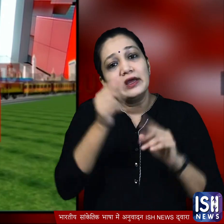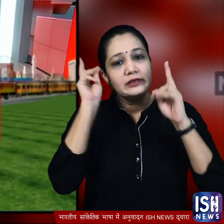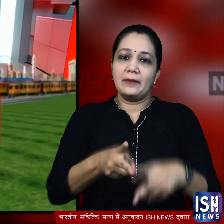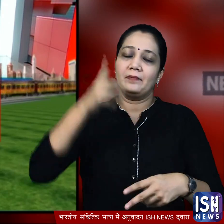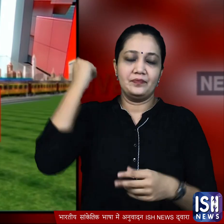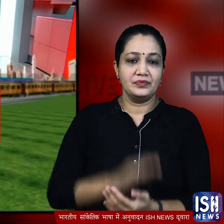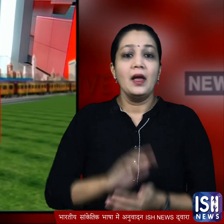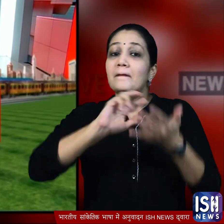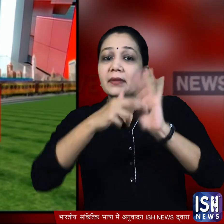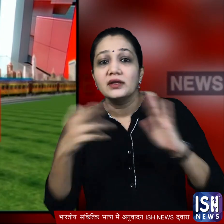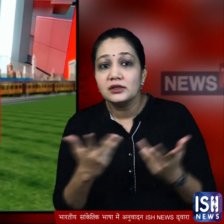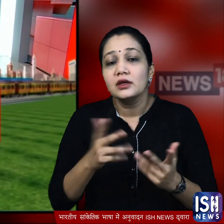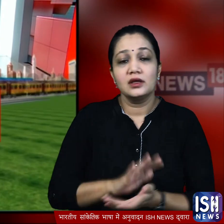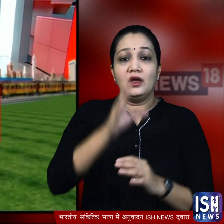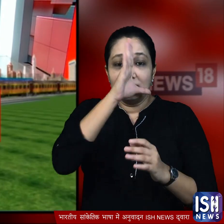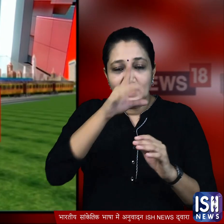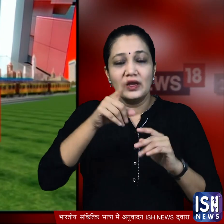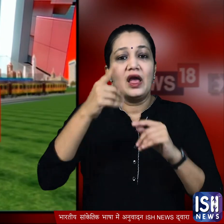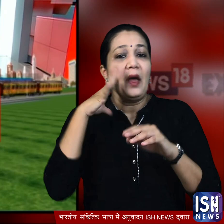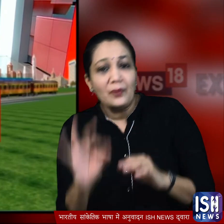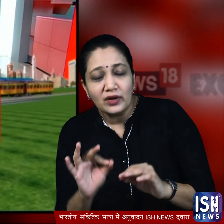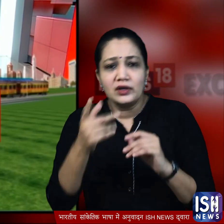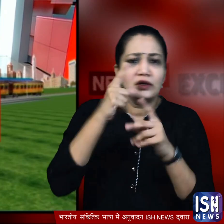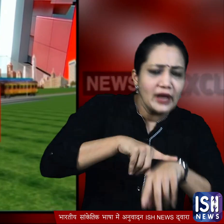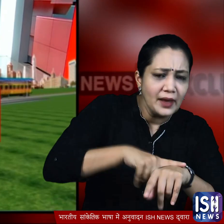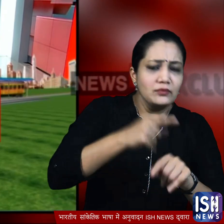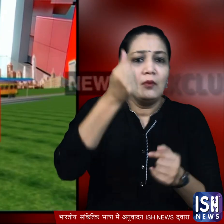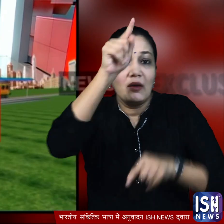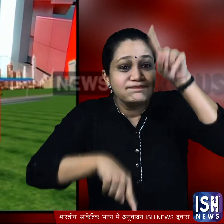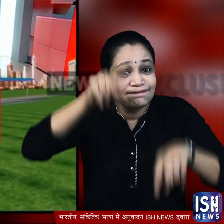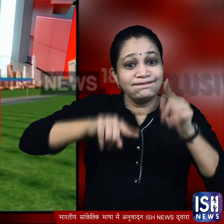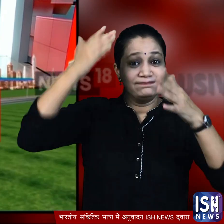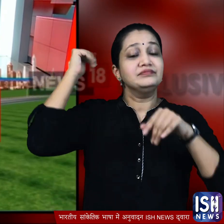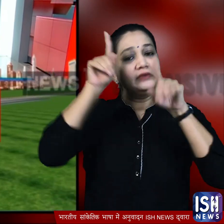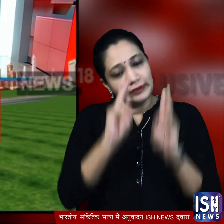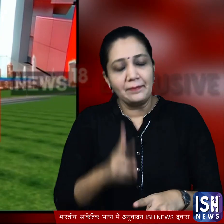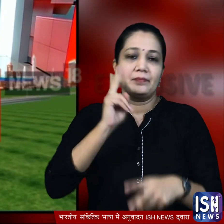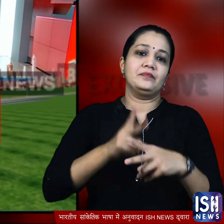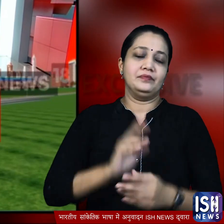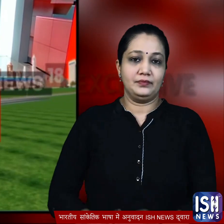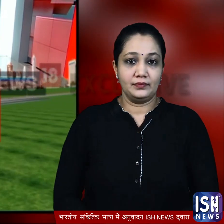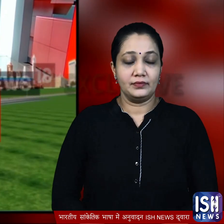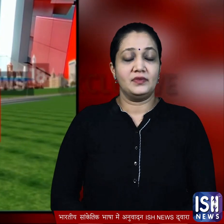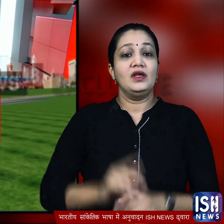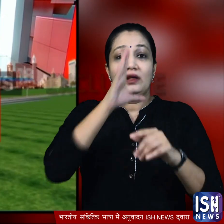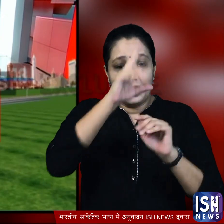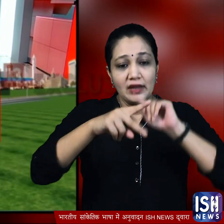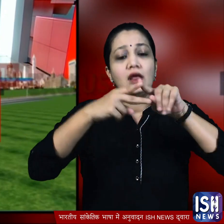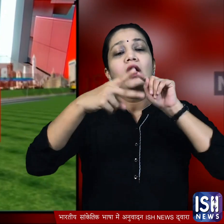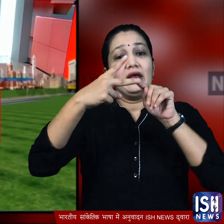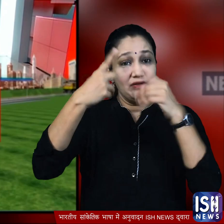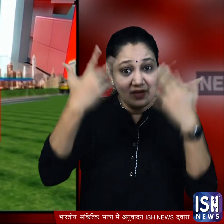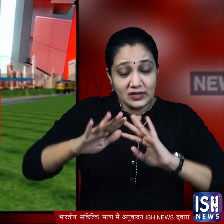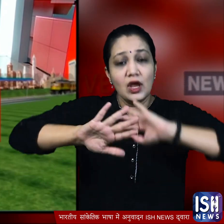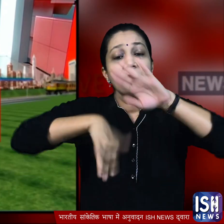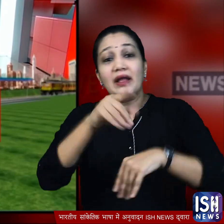यानी कि ट्रेन में यात्रा के लिए जरूरत के हिसाब से किराए में होने वाले बदलाव का नियम बना रहेगा। इन 2 ट्रेनों के बाद रेलवे की बाकी